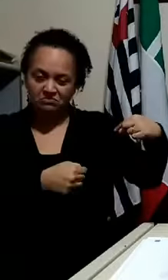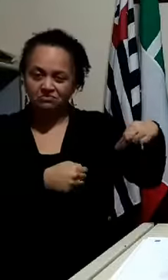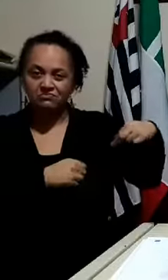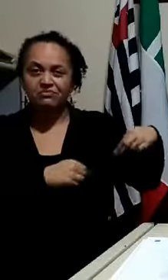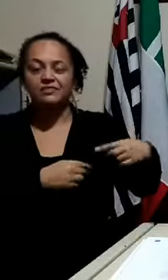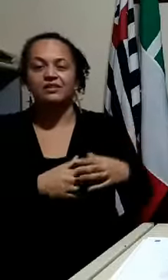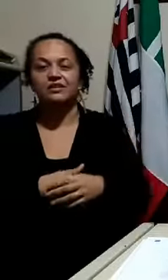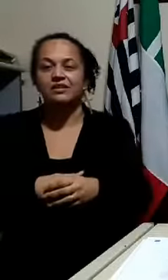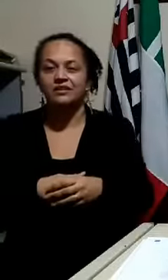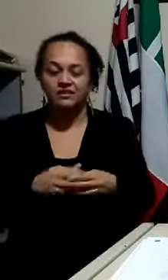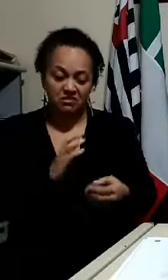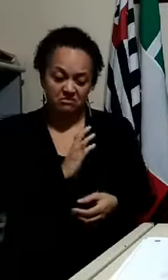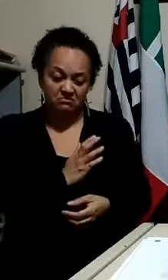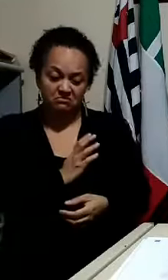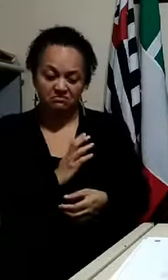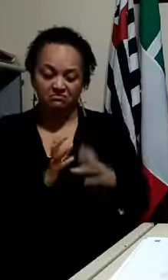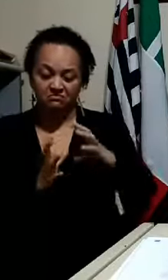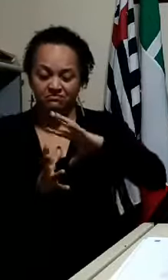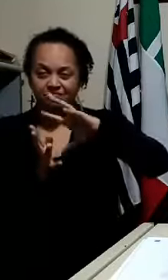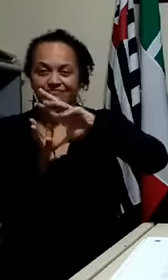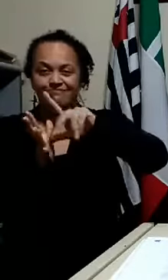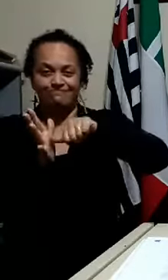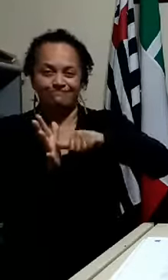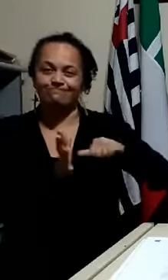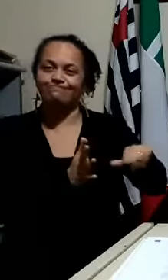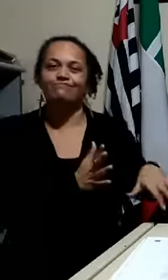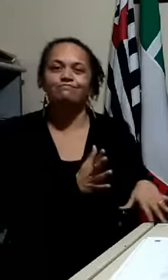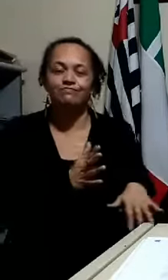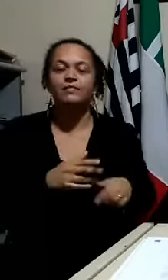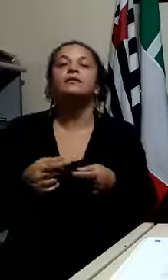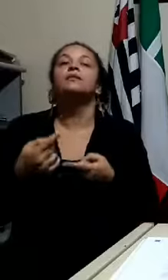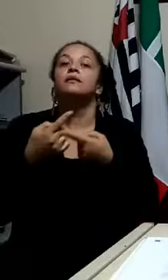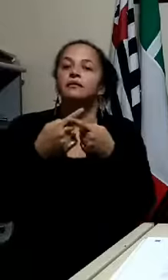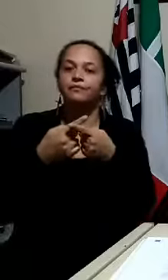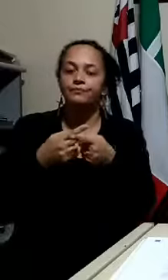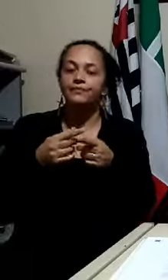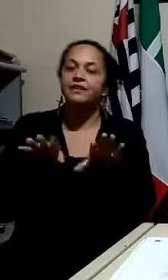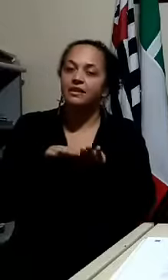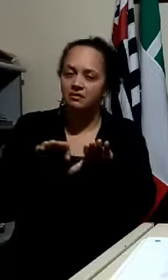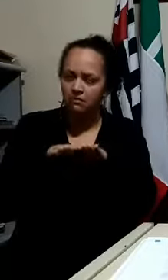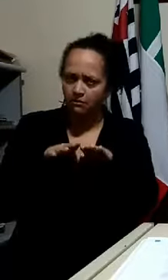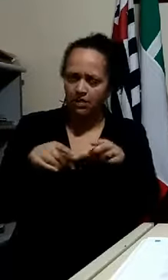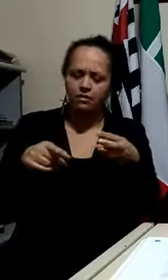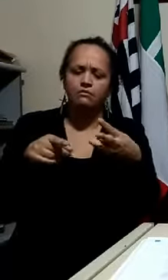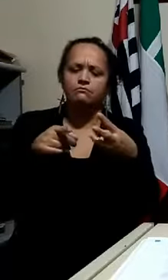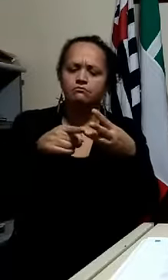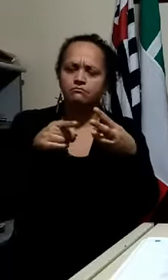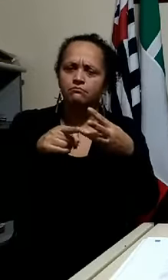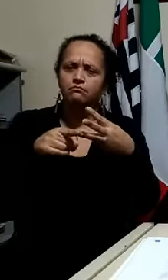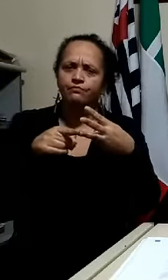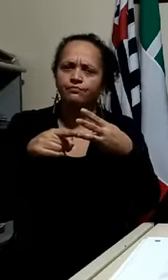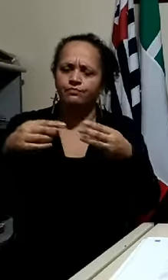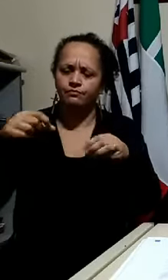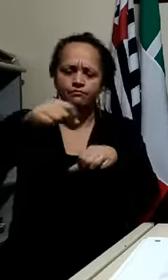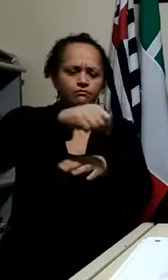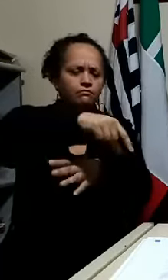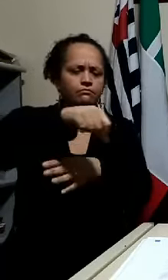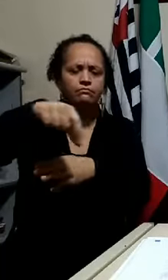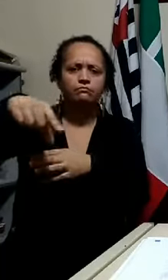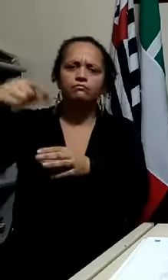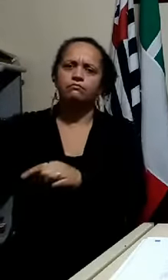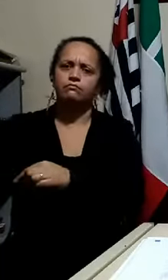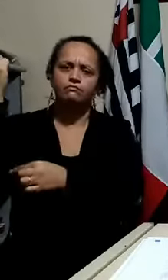palavra logo se escandaliza. Outro foi semeado entre os espinhos, e é o que ouve,